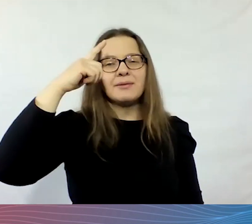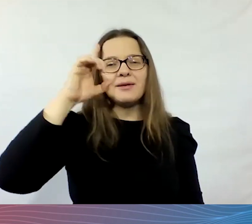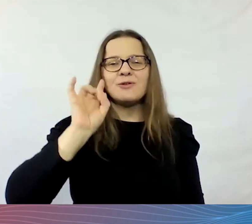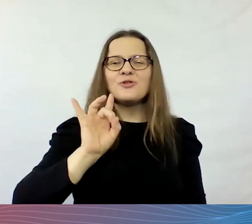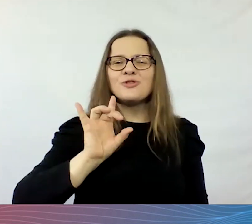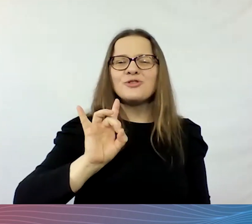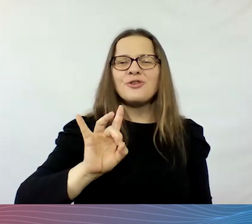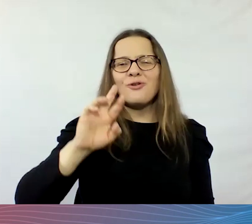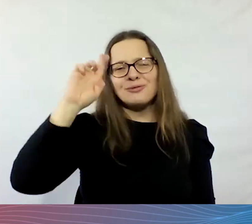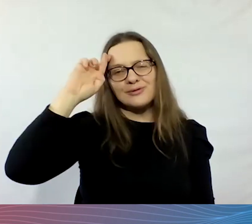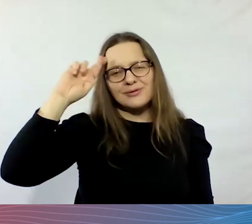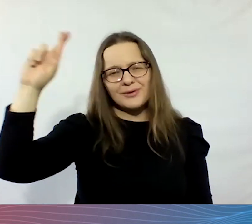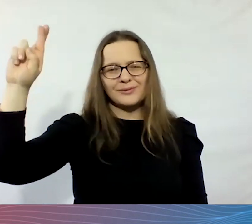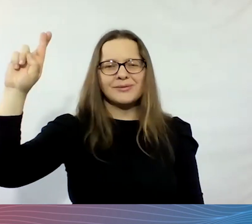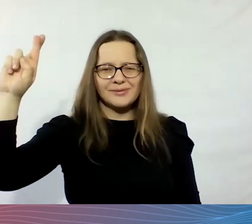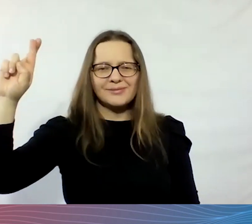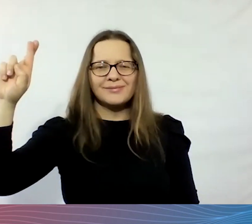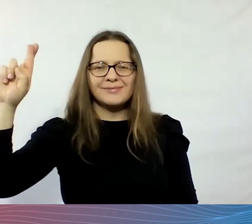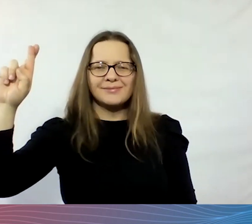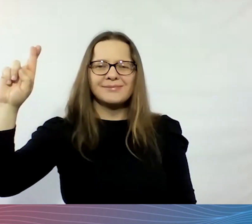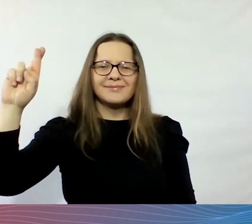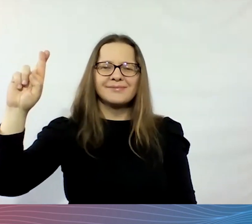Ó, vamos lá.